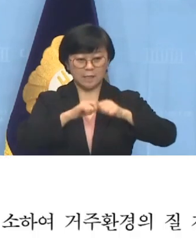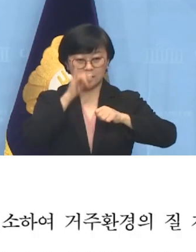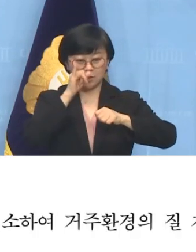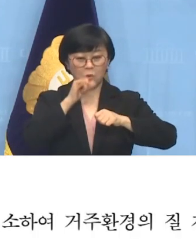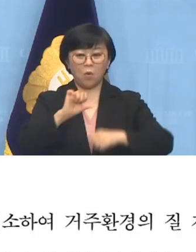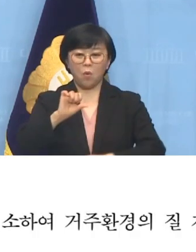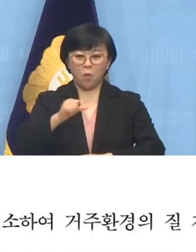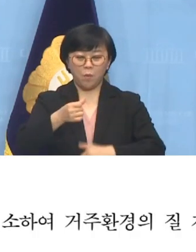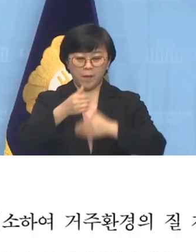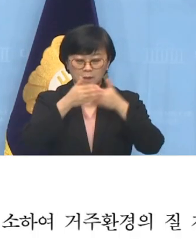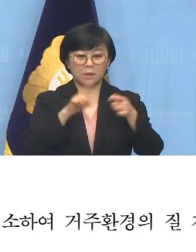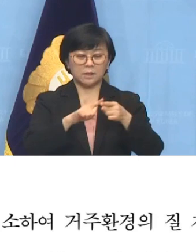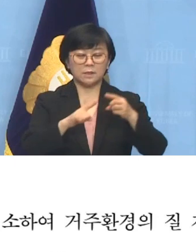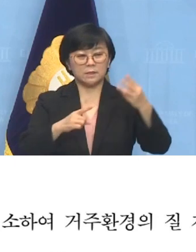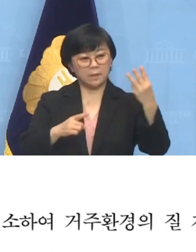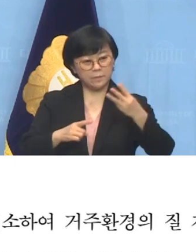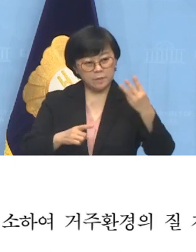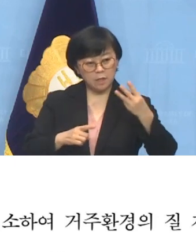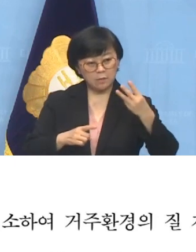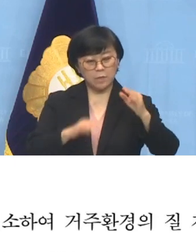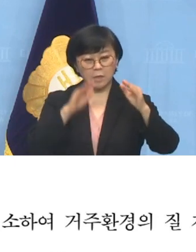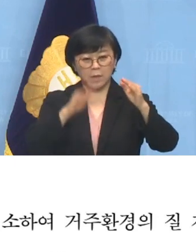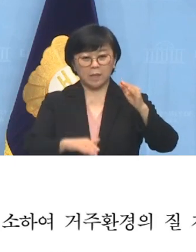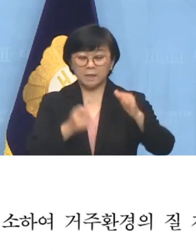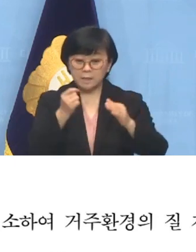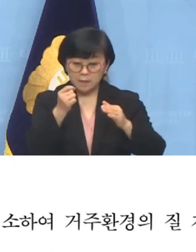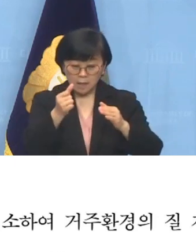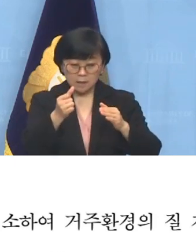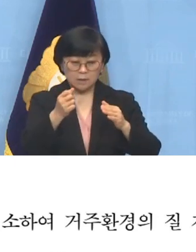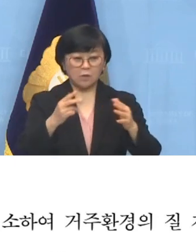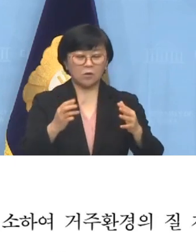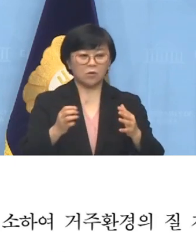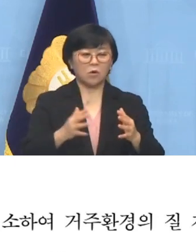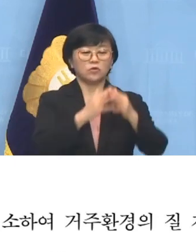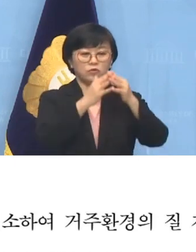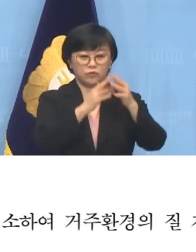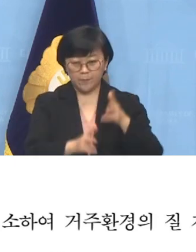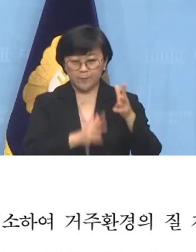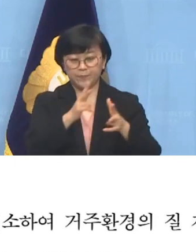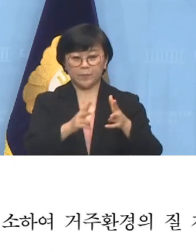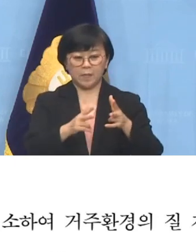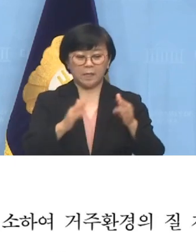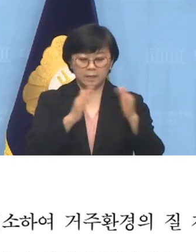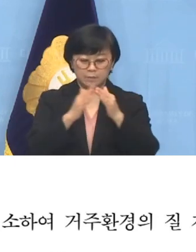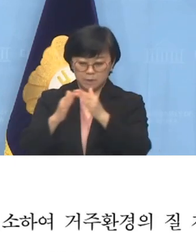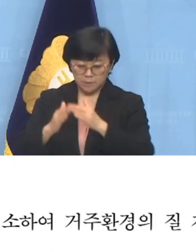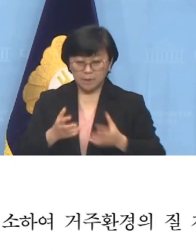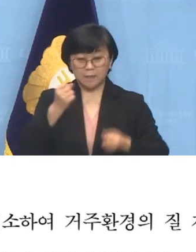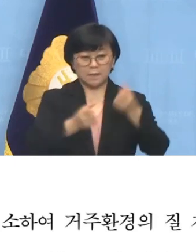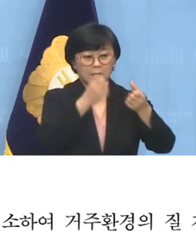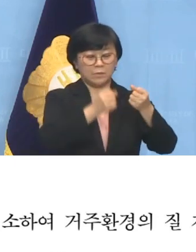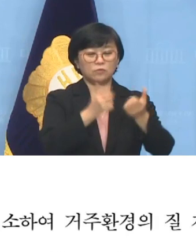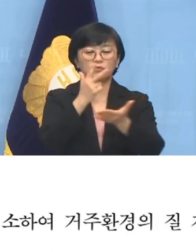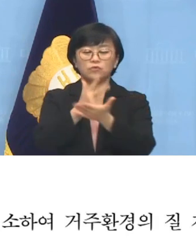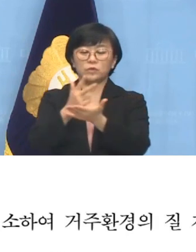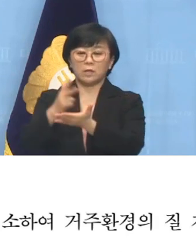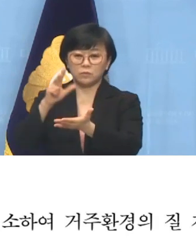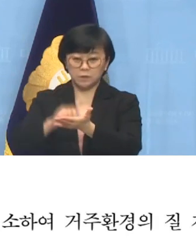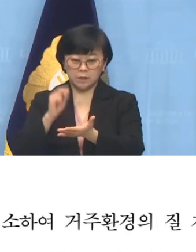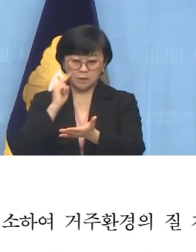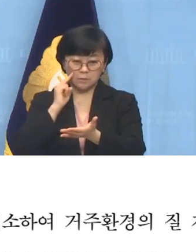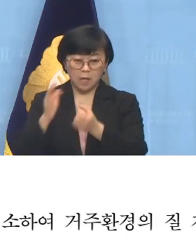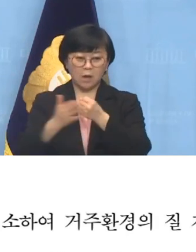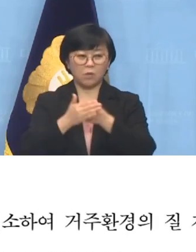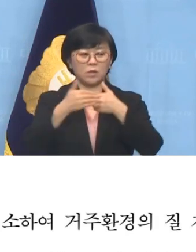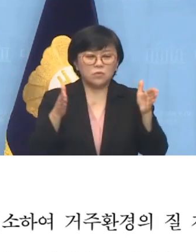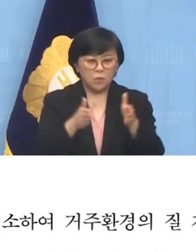모아주택입니다. 500제곱미터에서 3000제곱미터 미만의 소형 재건축 사업을 말하는 겁니다. 단독 다가구 밀집 지역은 주차난이 심각하고